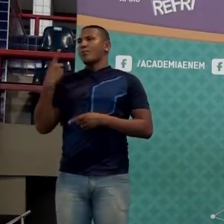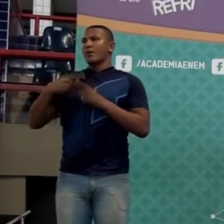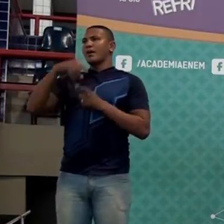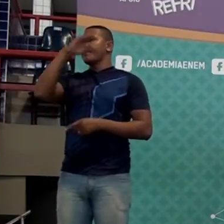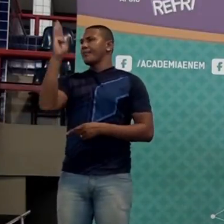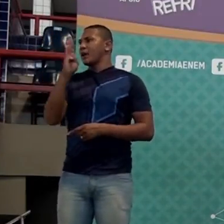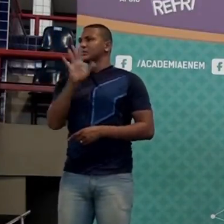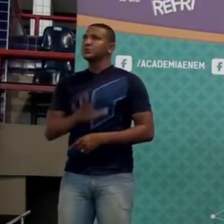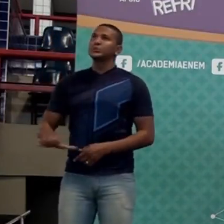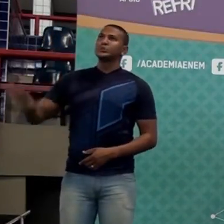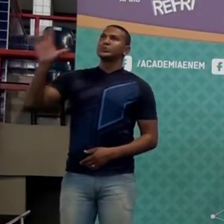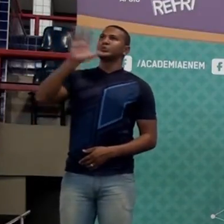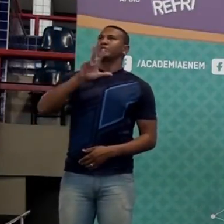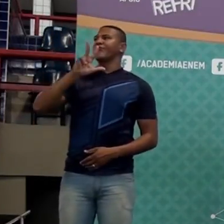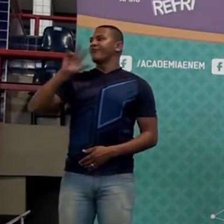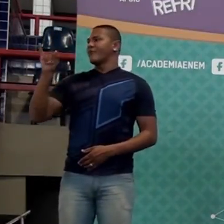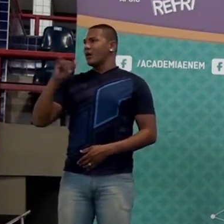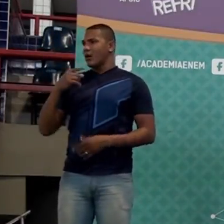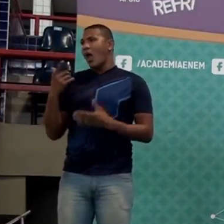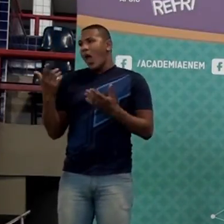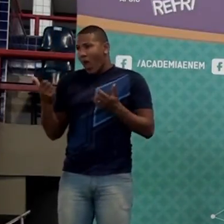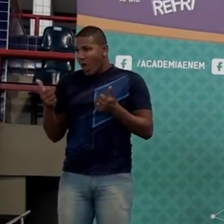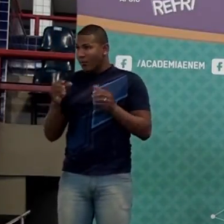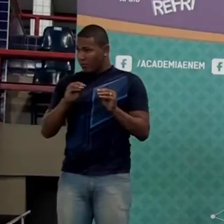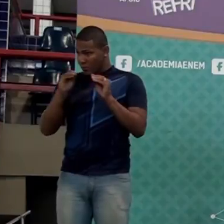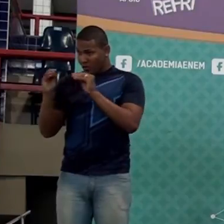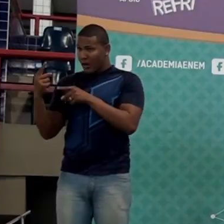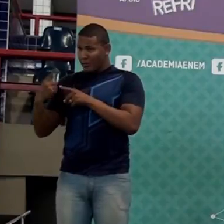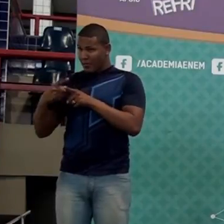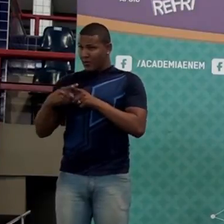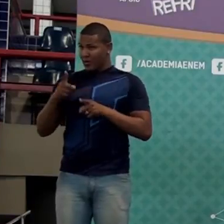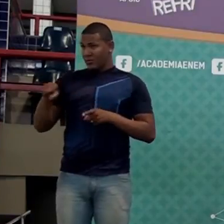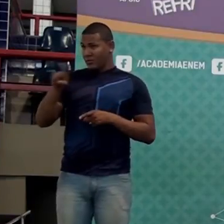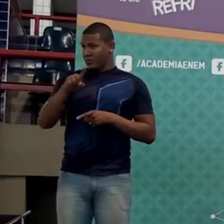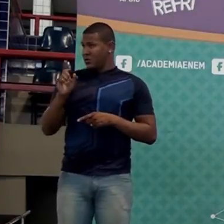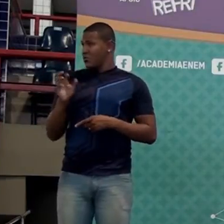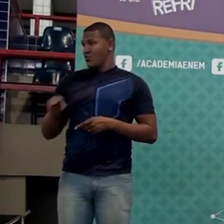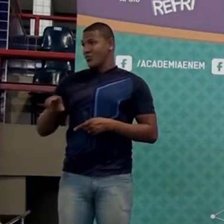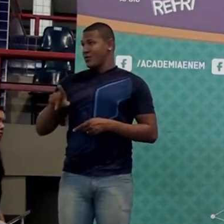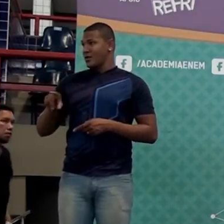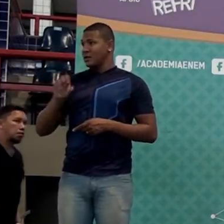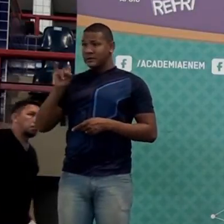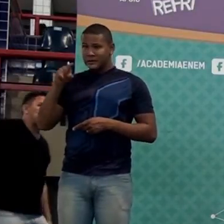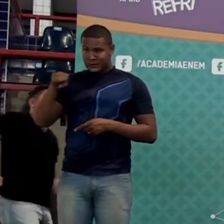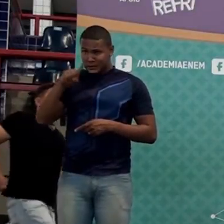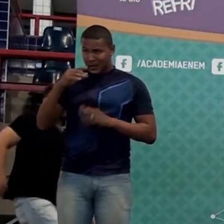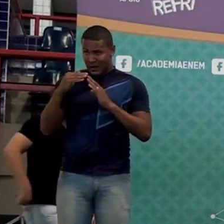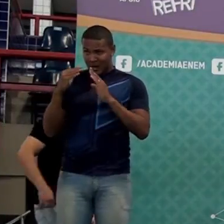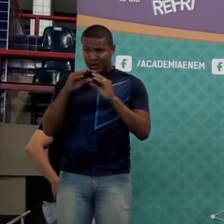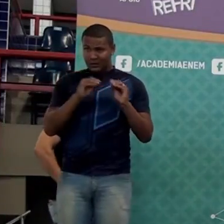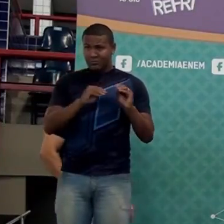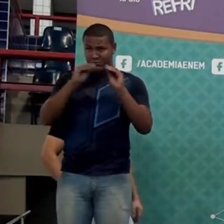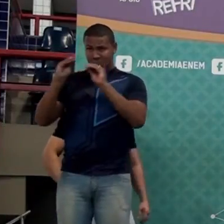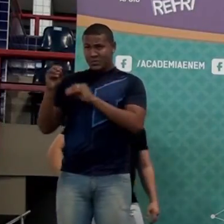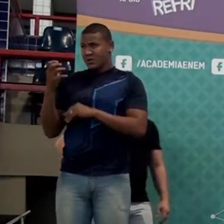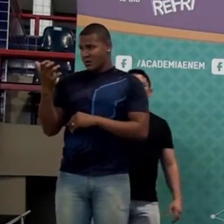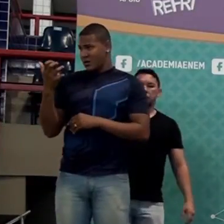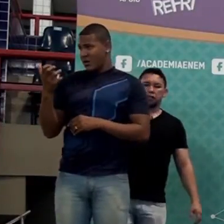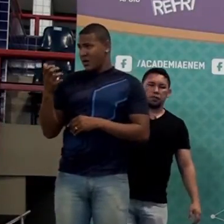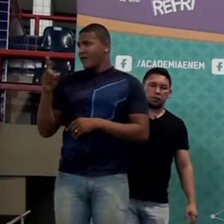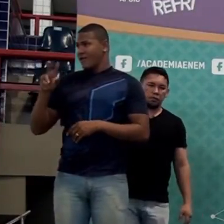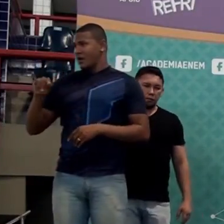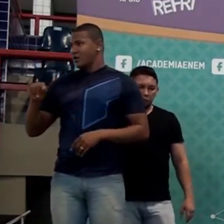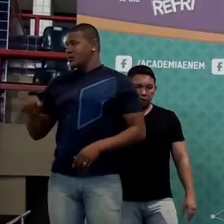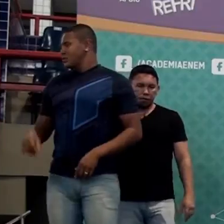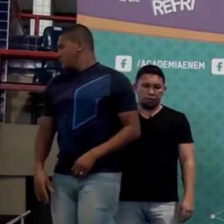todo, tem que mudar mesmo, porque não é você, né? Porque se fosse você tendo que mudar, você ia criticar, você ia